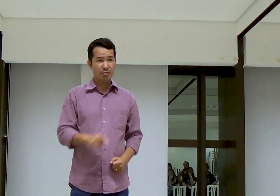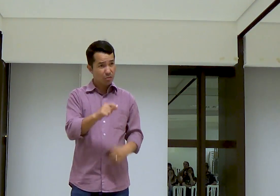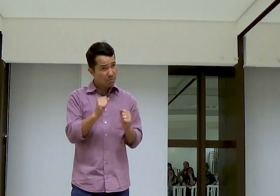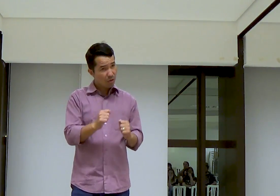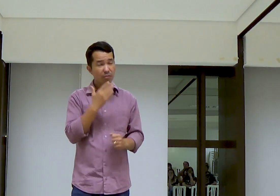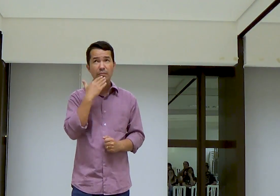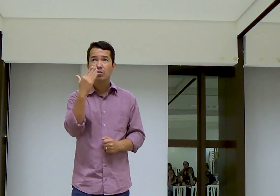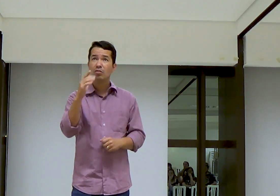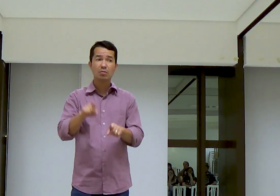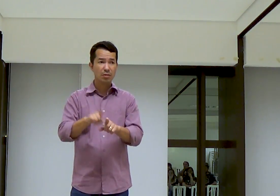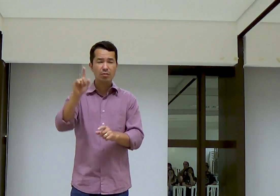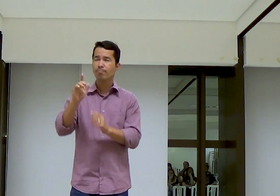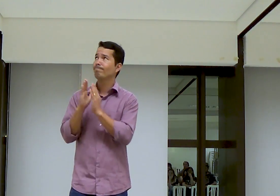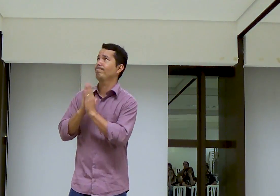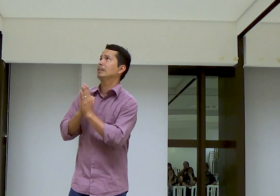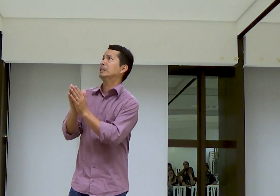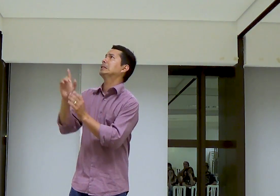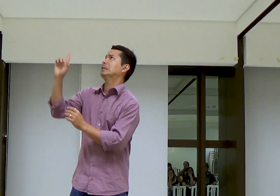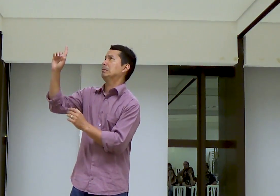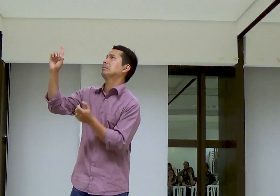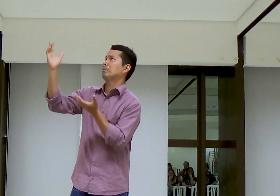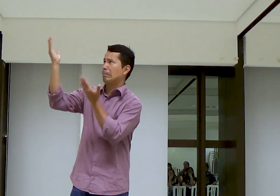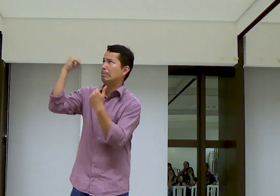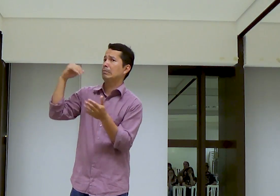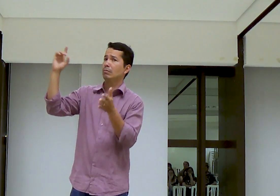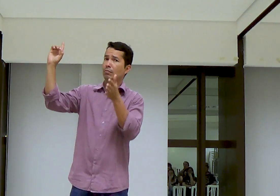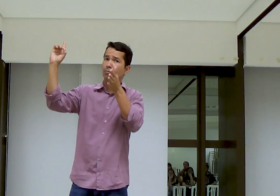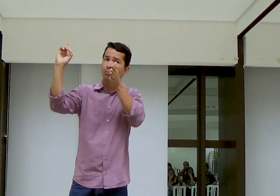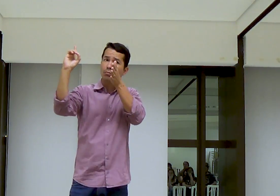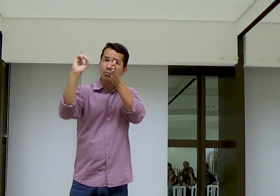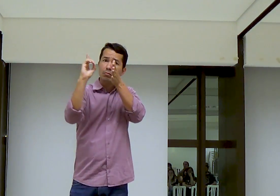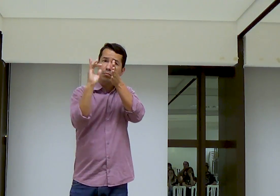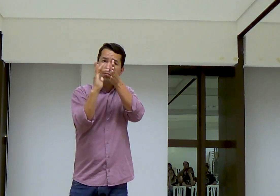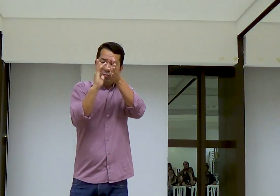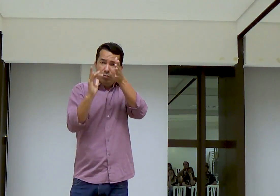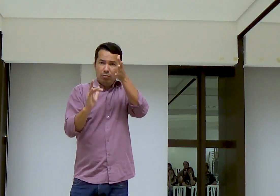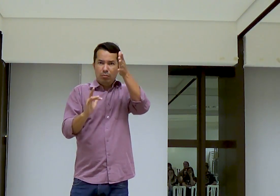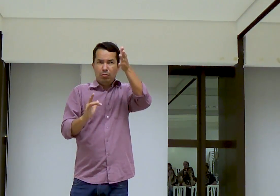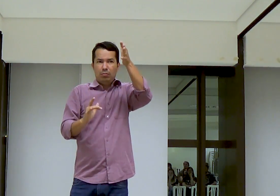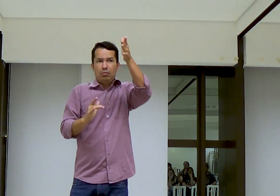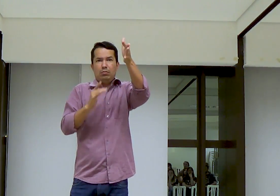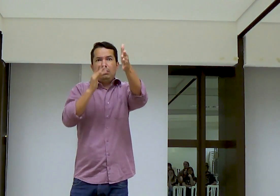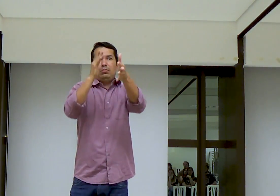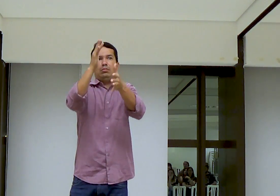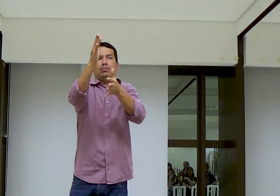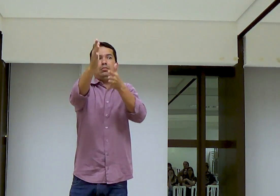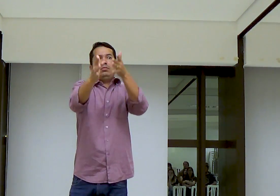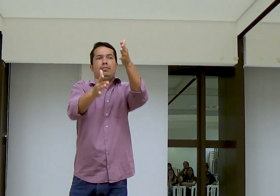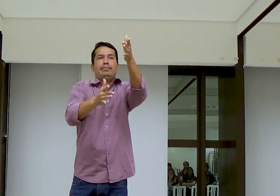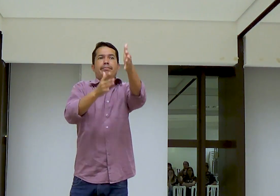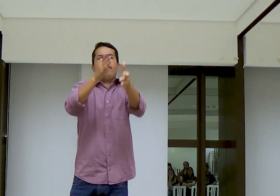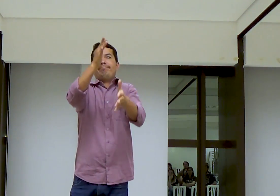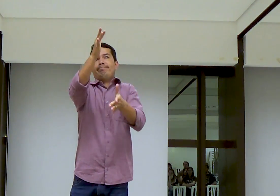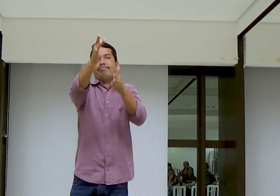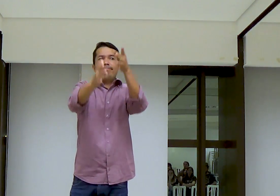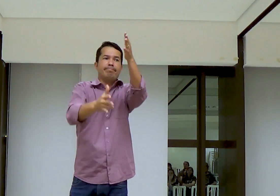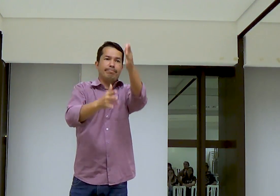Libras agora, por exemplo, você pode pedir a Deus, Deus, vem e toque minhas mãos, para que elas sejam usadas por